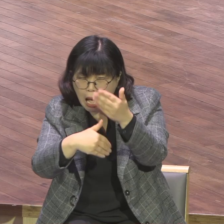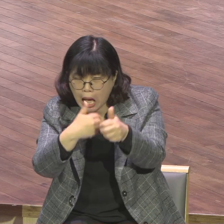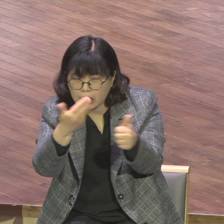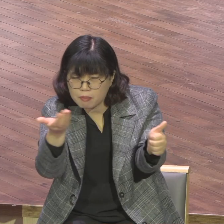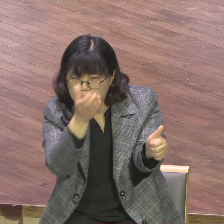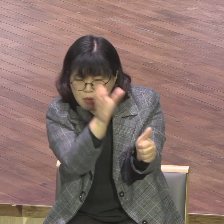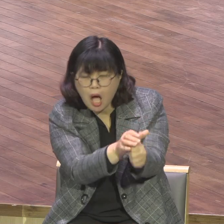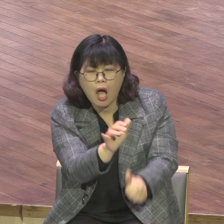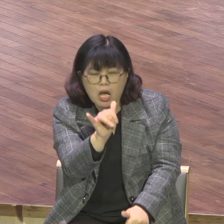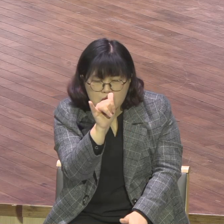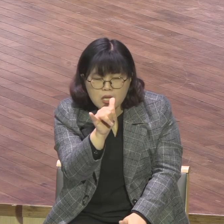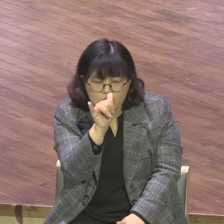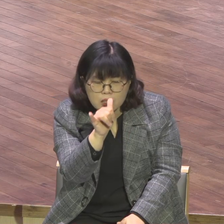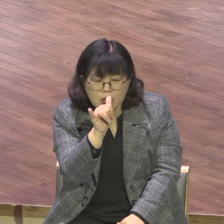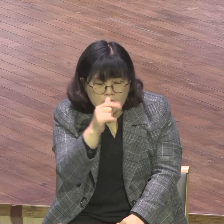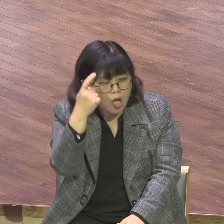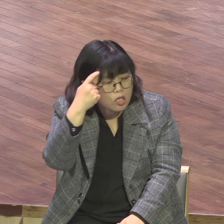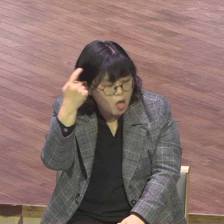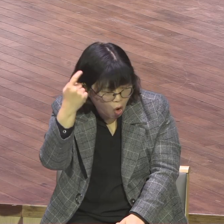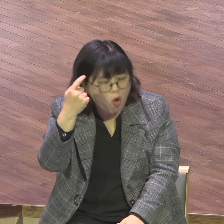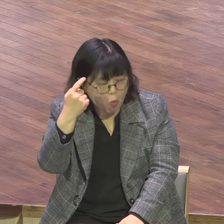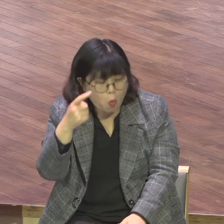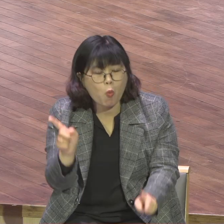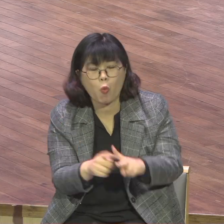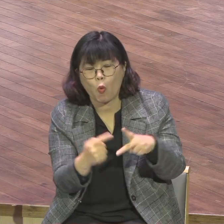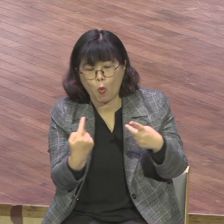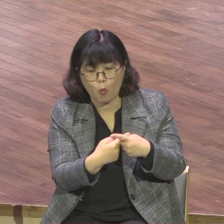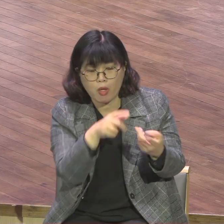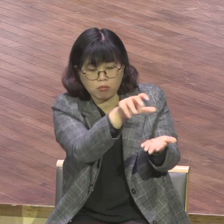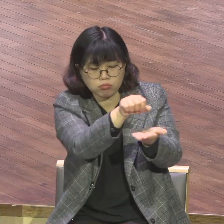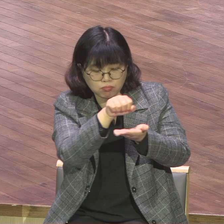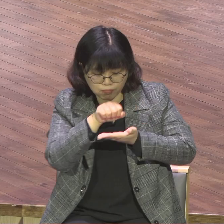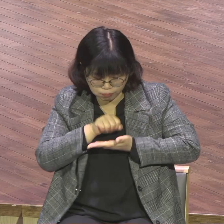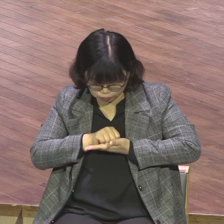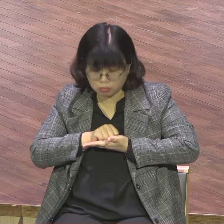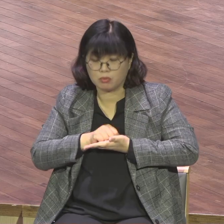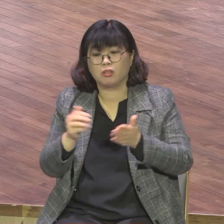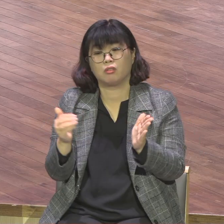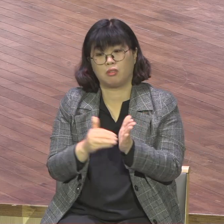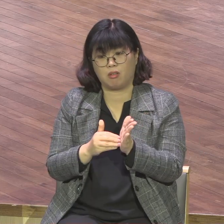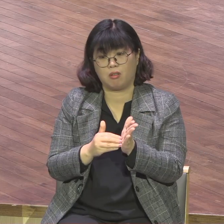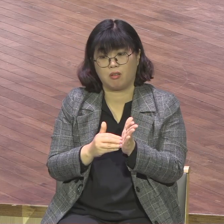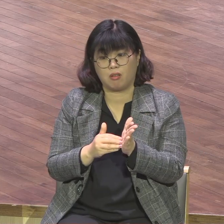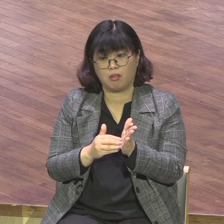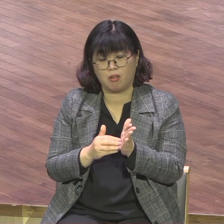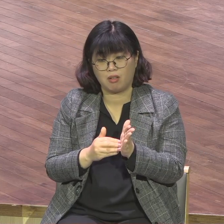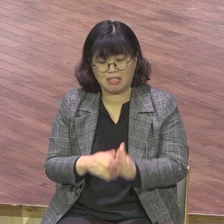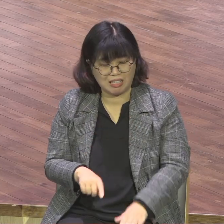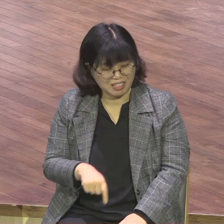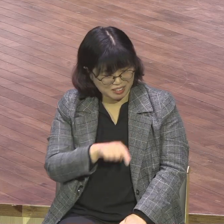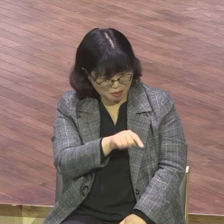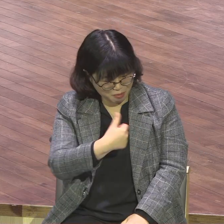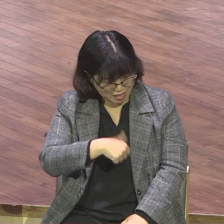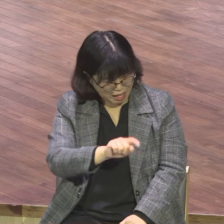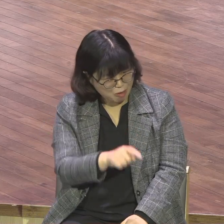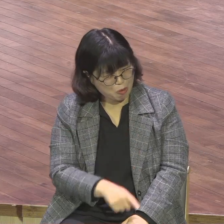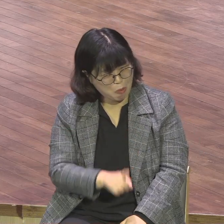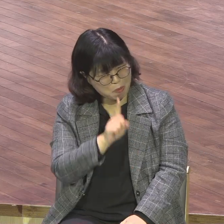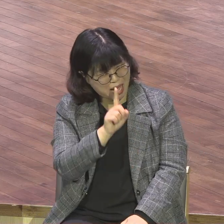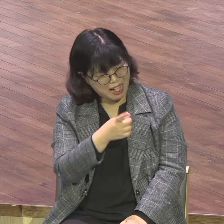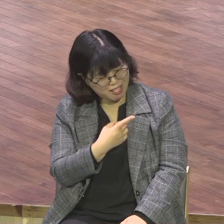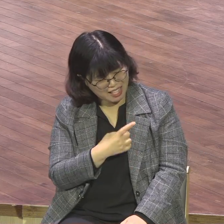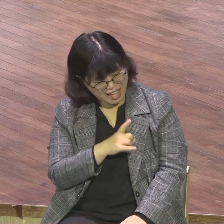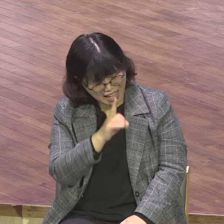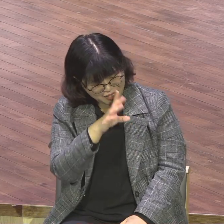시간표이기 때문에 렘너들이 재창조되도록 역할을 잘 해줘야 됩니다. 특별히 내가 어떻게 언약 잡고 있는지, 그 언약을 붙잡고 어떻게 기도하고